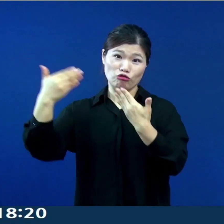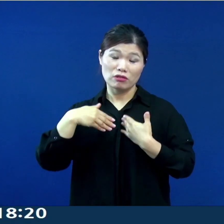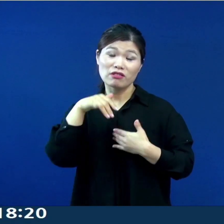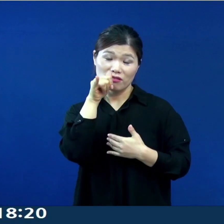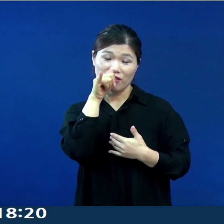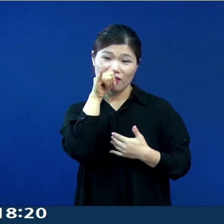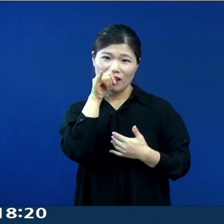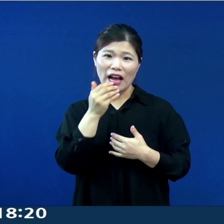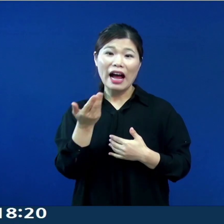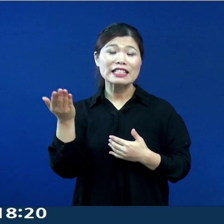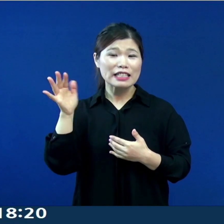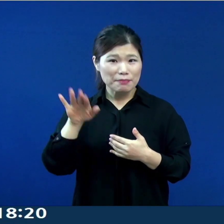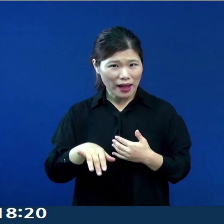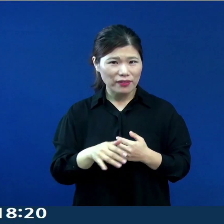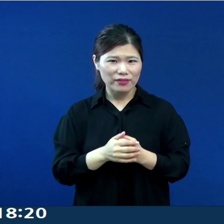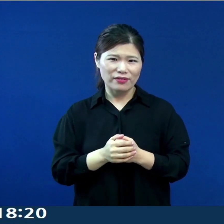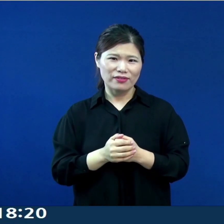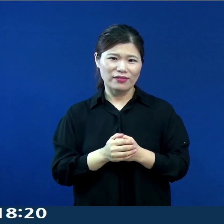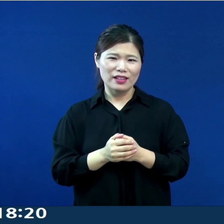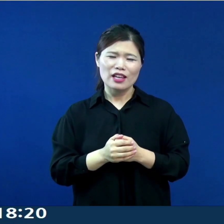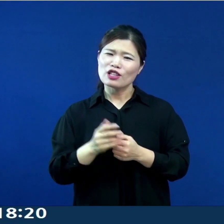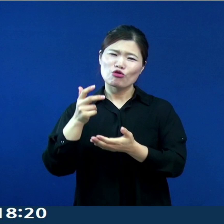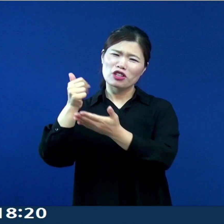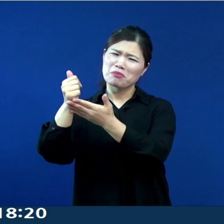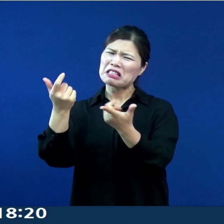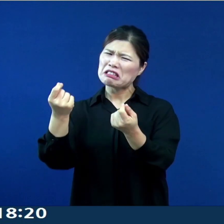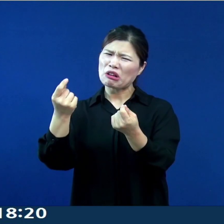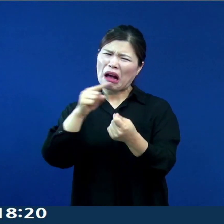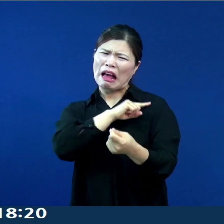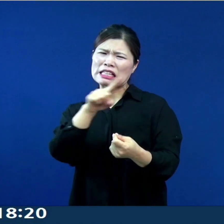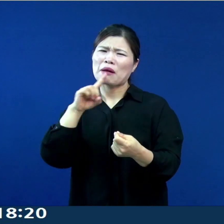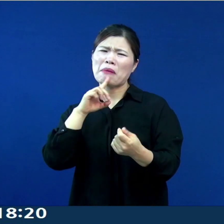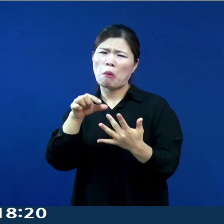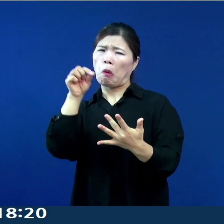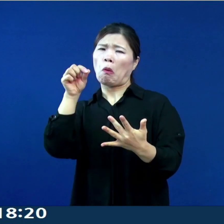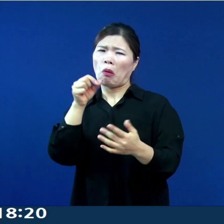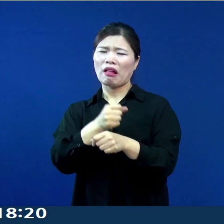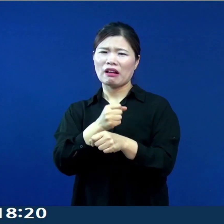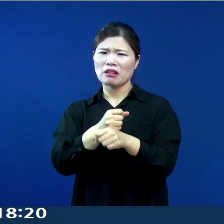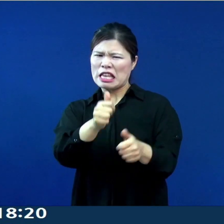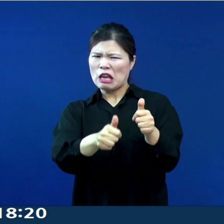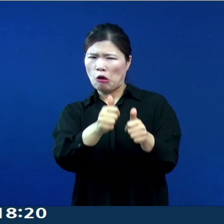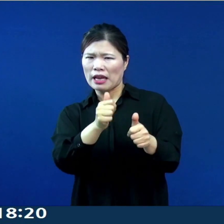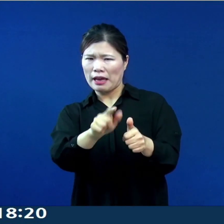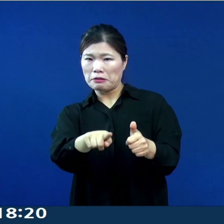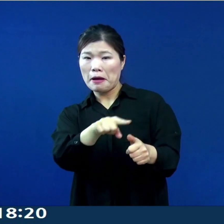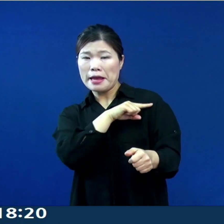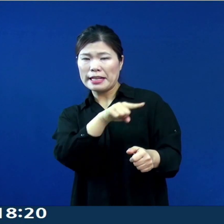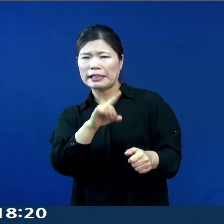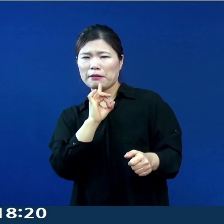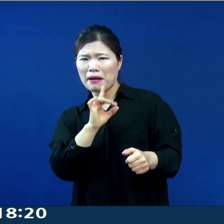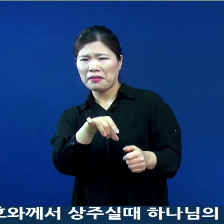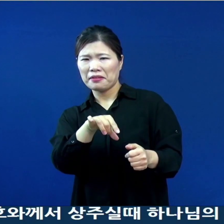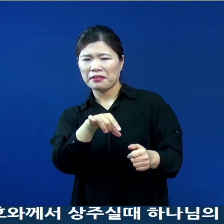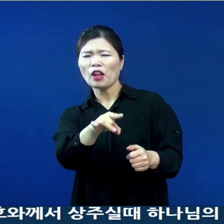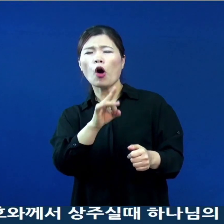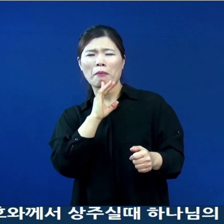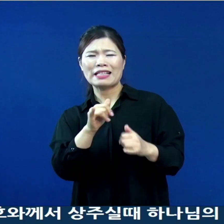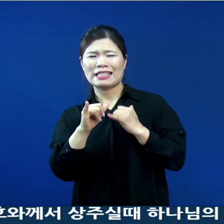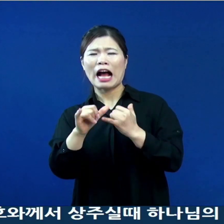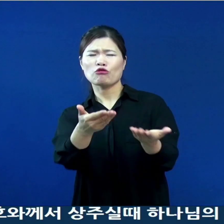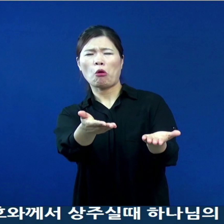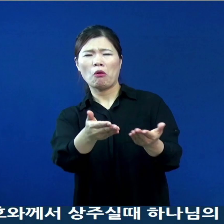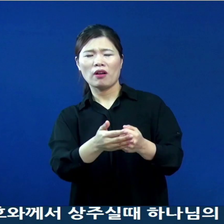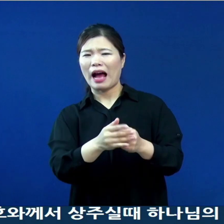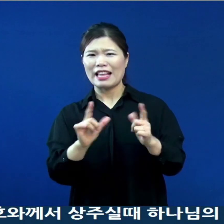제가 아는 성경에 의하면 우리 주님은 그런 분이 아닌 것 같아요. 막 경쟁시켜서 제일 괜찮은 사람 하나에만 상을